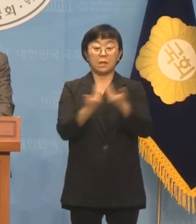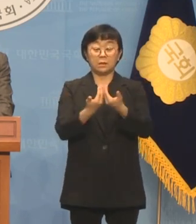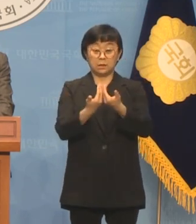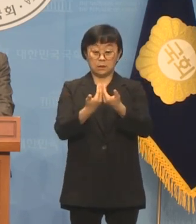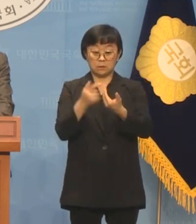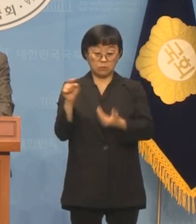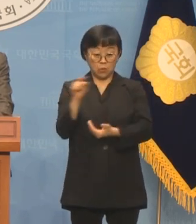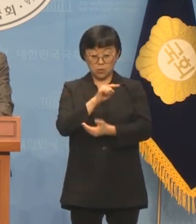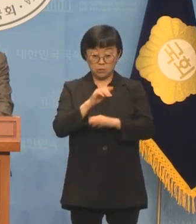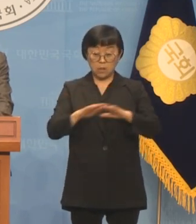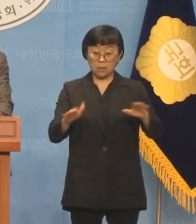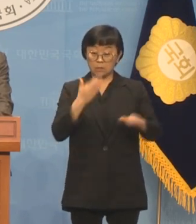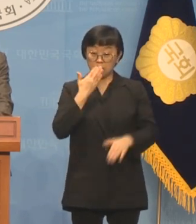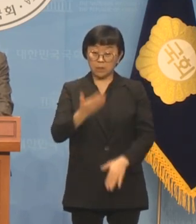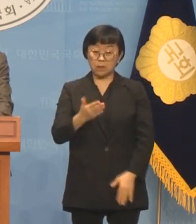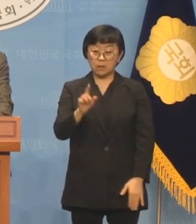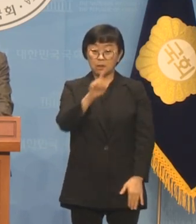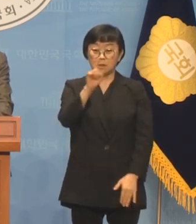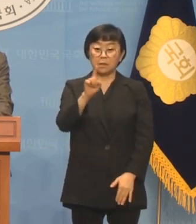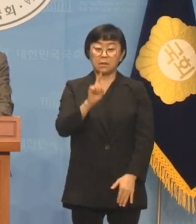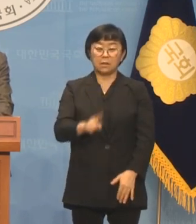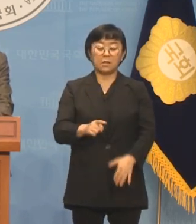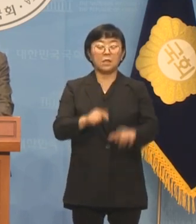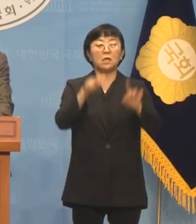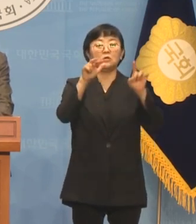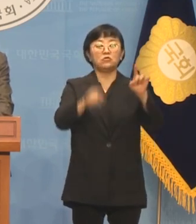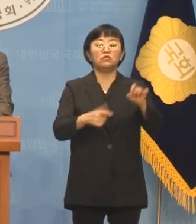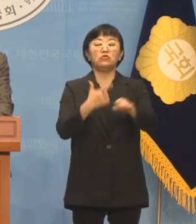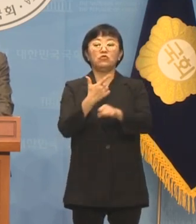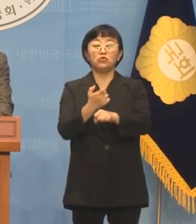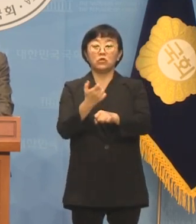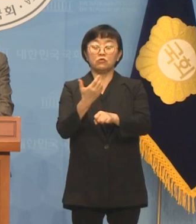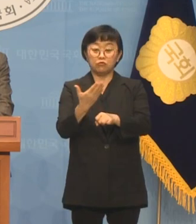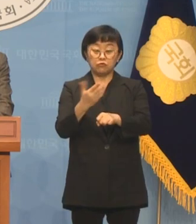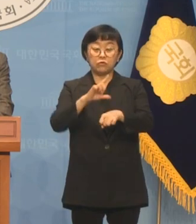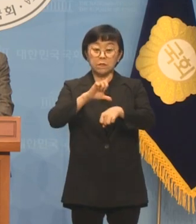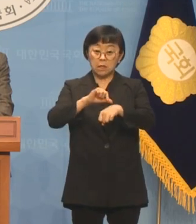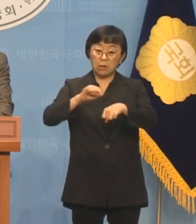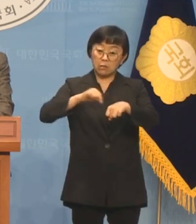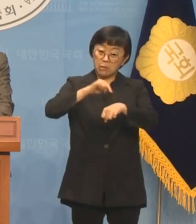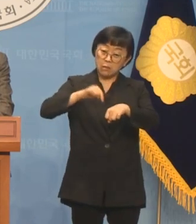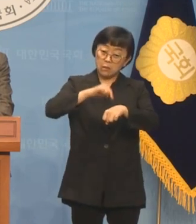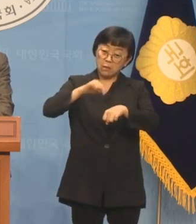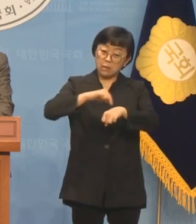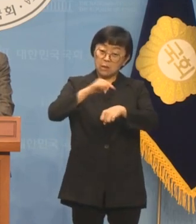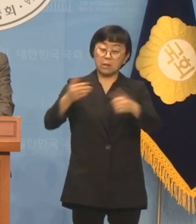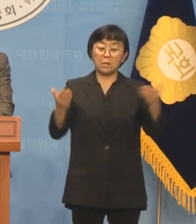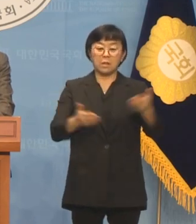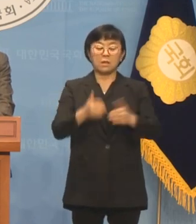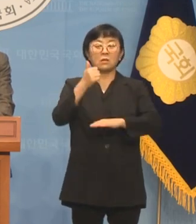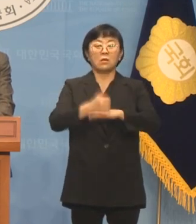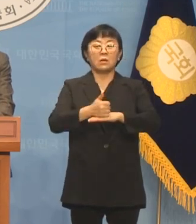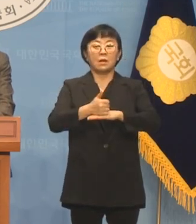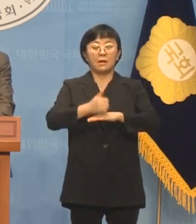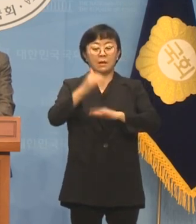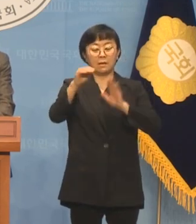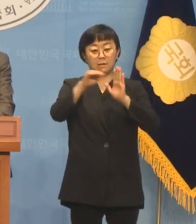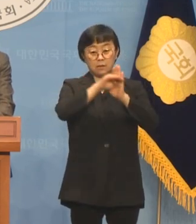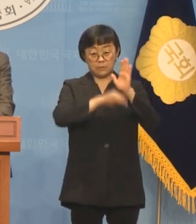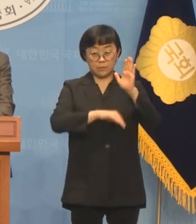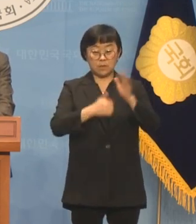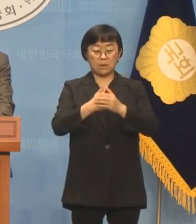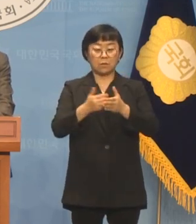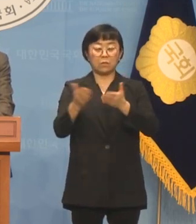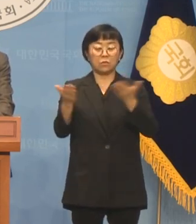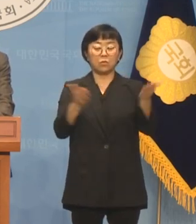해법입니까? 주 69시간 장시간 노동이나 직무성과급제,